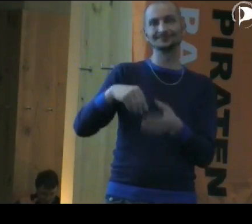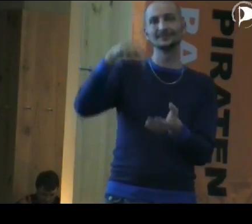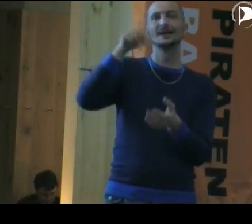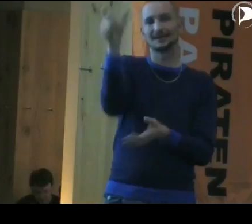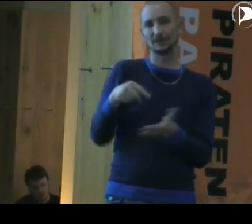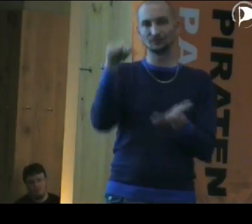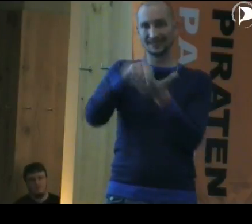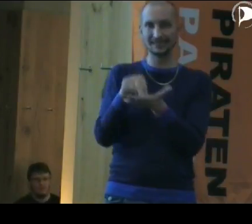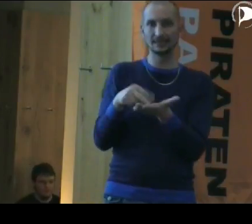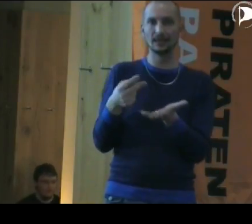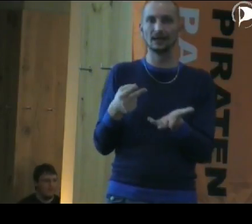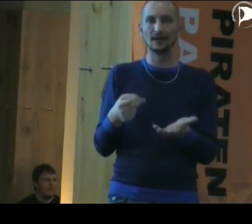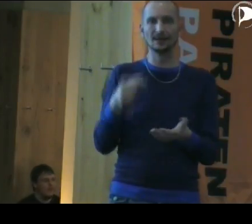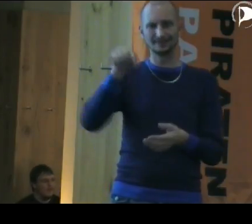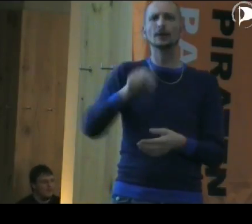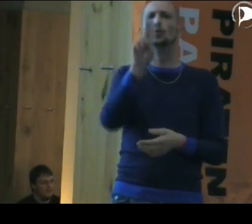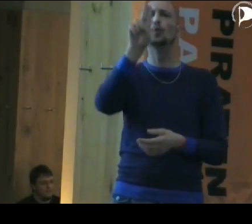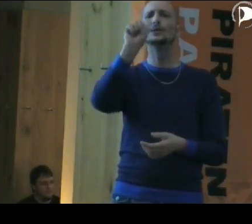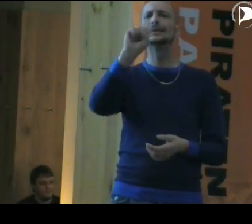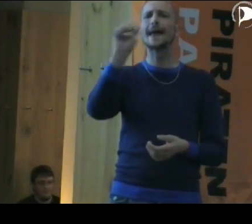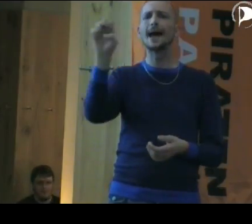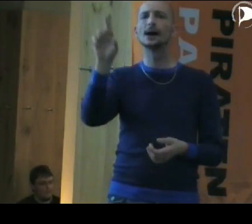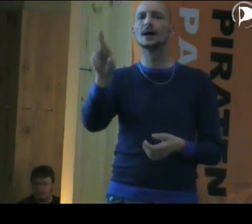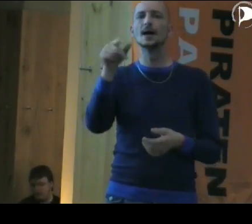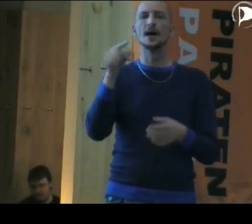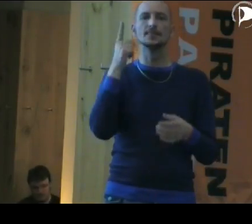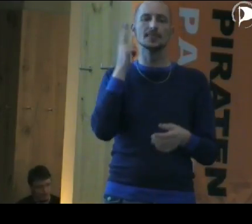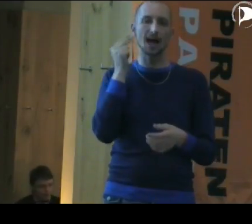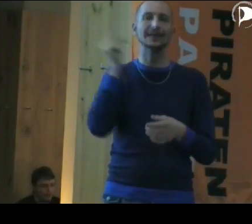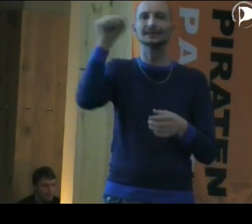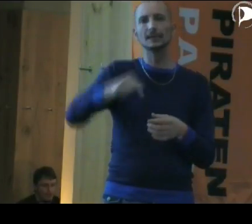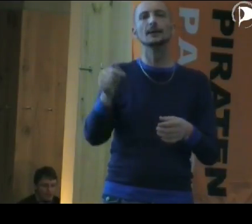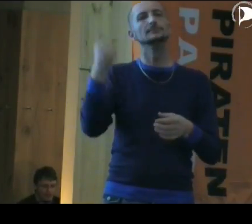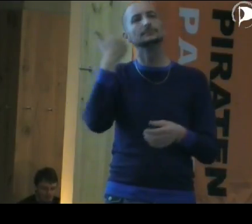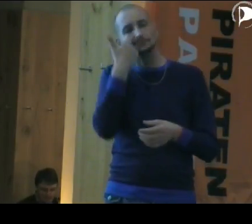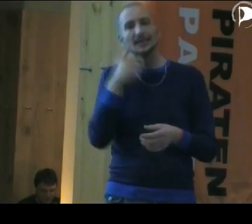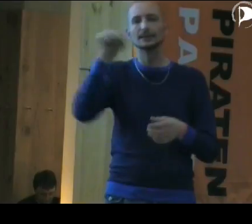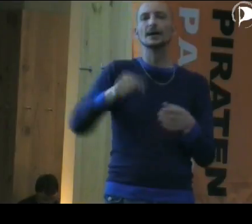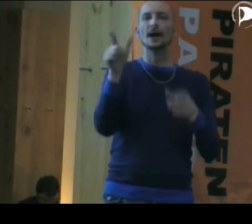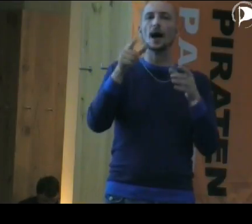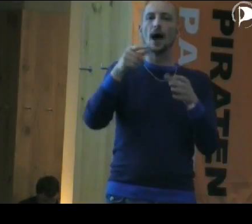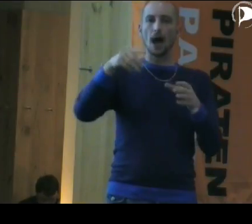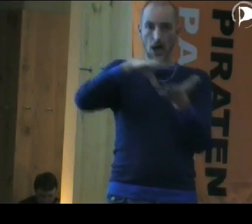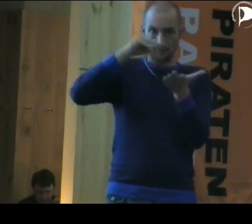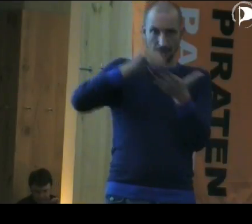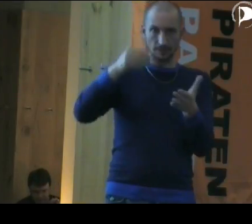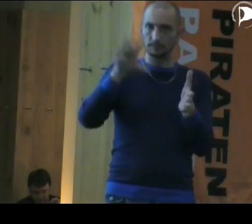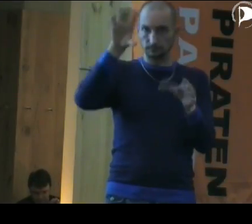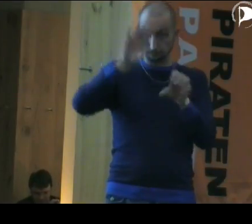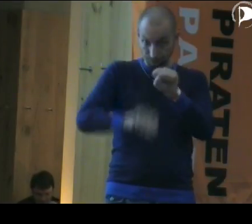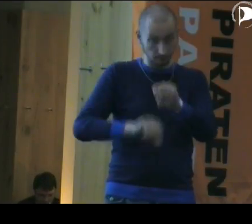somit ist groß aufzeichnungen einzuschränken achtet auf die wahlen